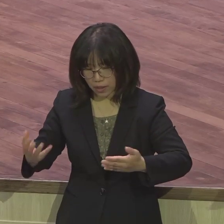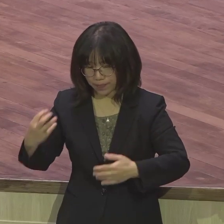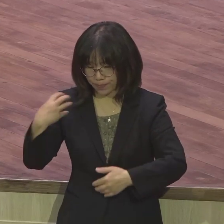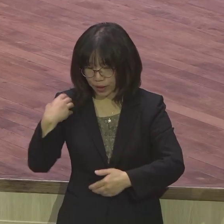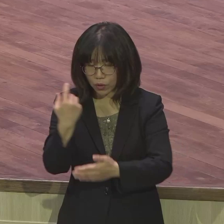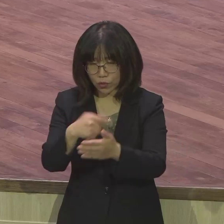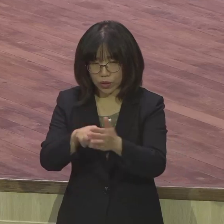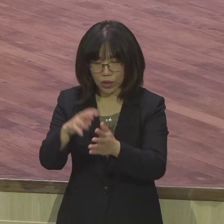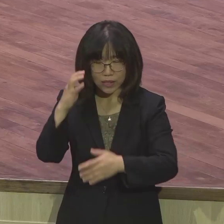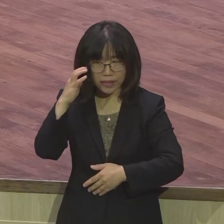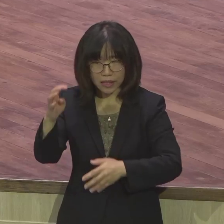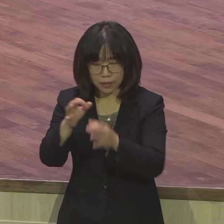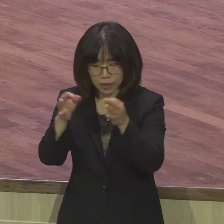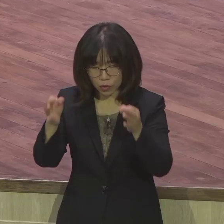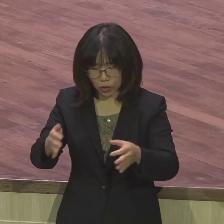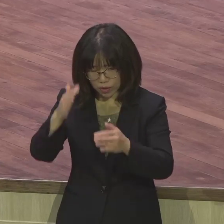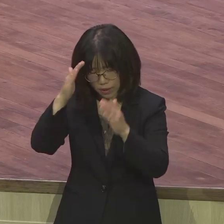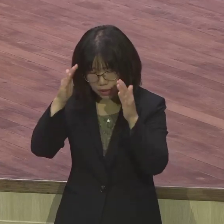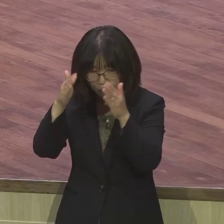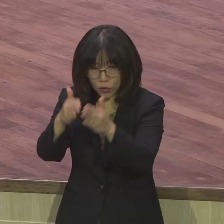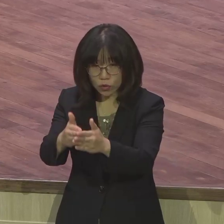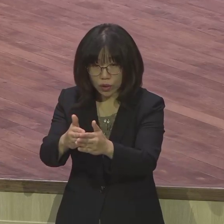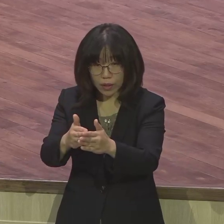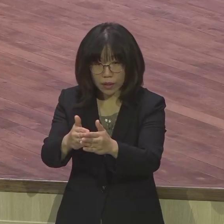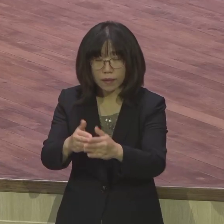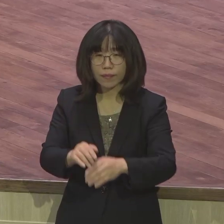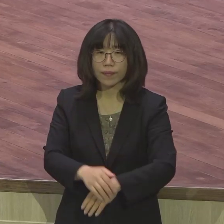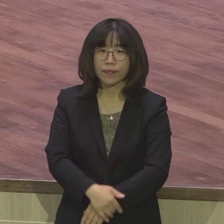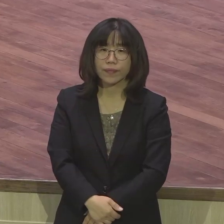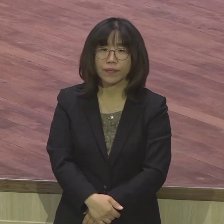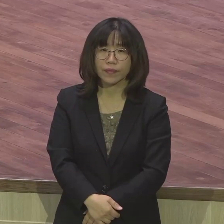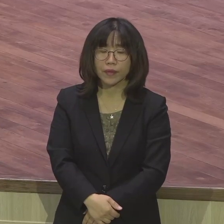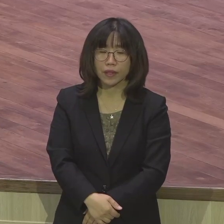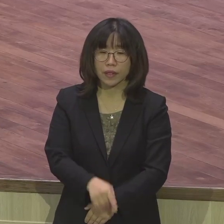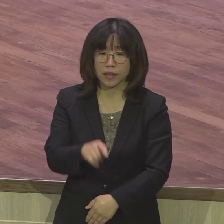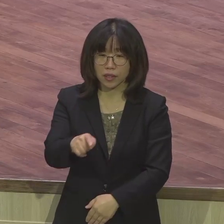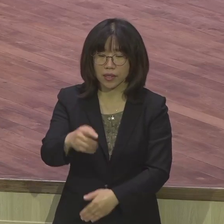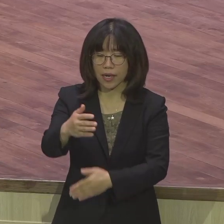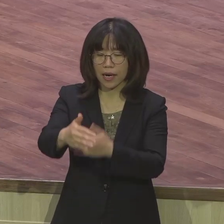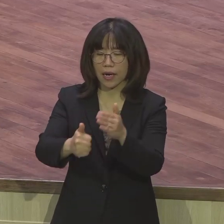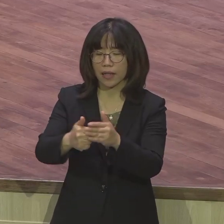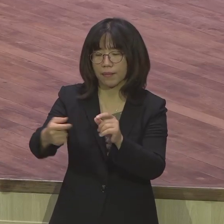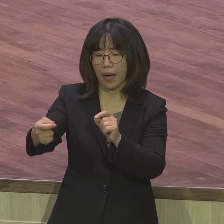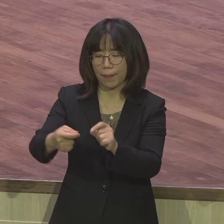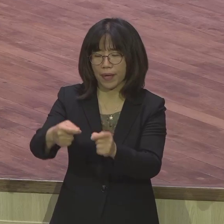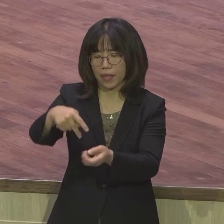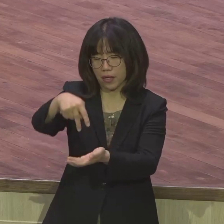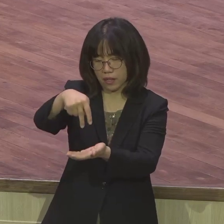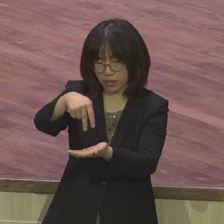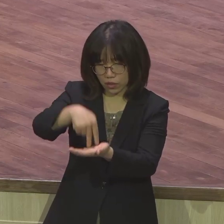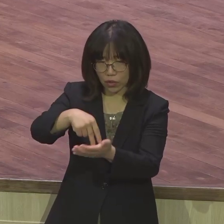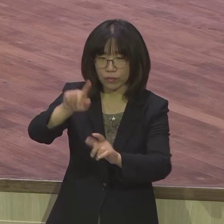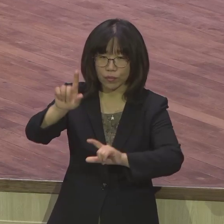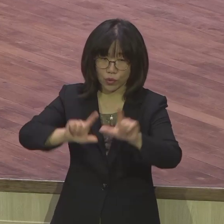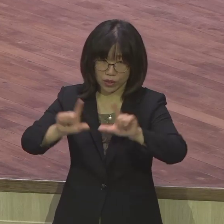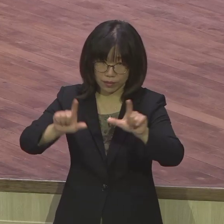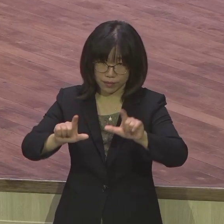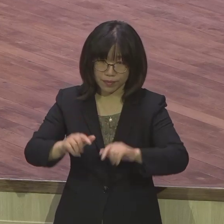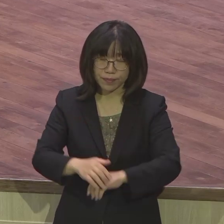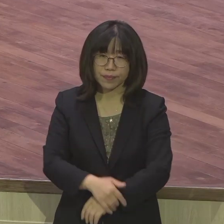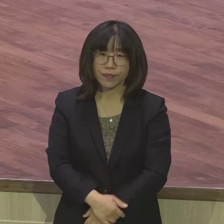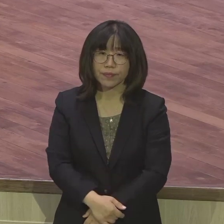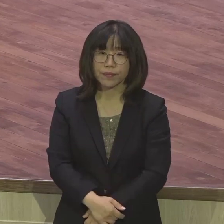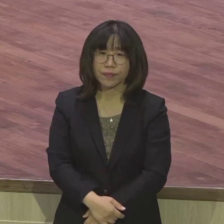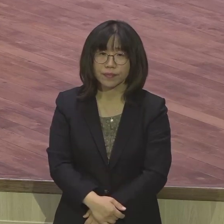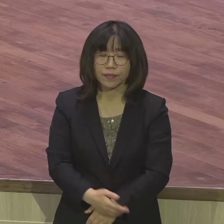보고 우리가 집중이라 그러잖아요. 그걸 보고 하나님 앞에 쓴다는 거거든요. 그래서 여러분 잘 하고 계시기